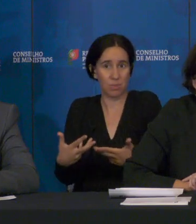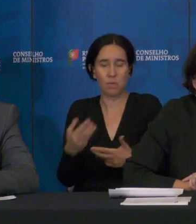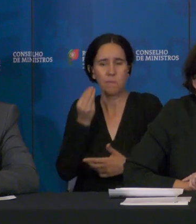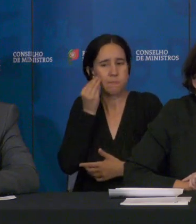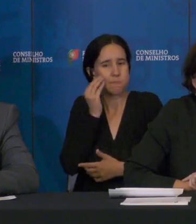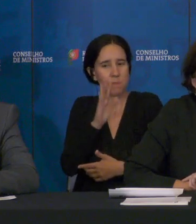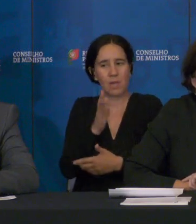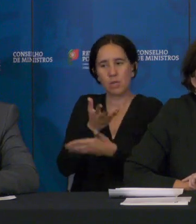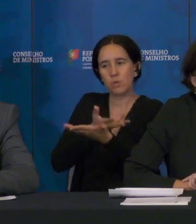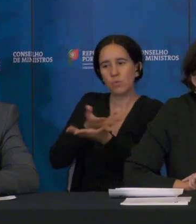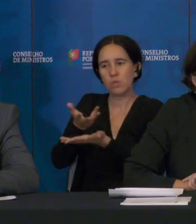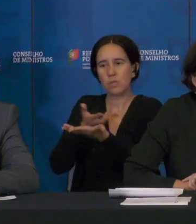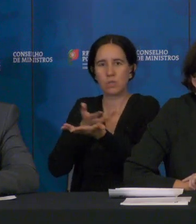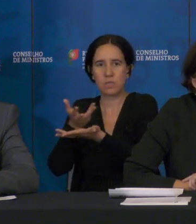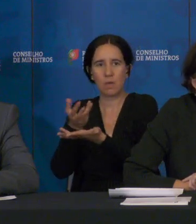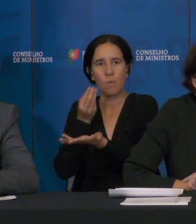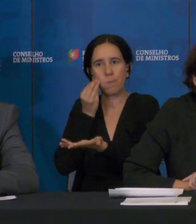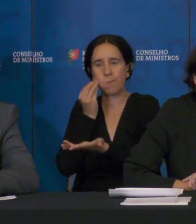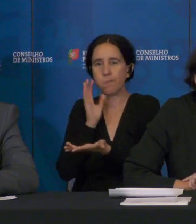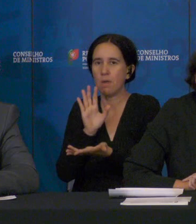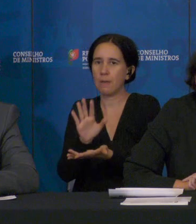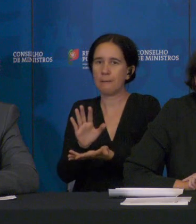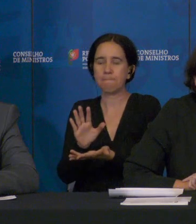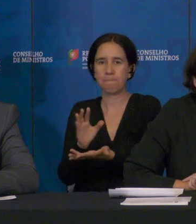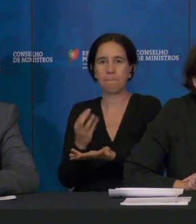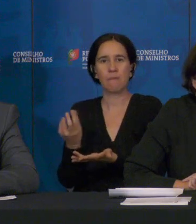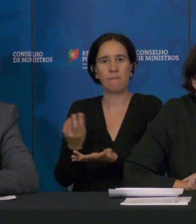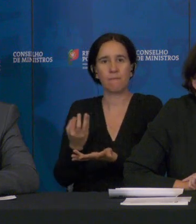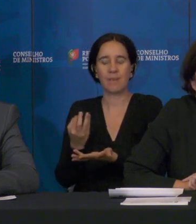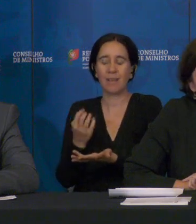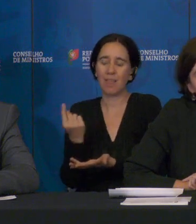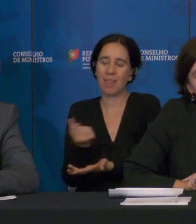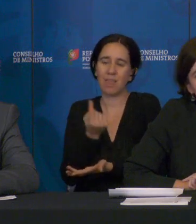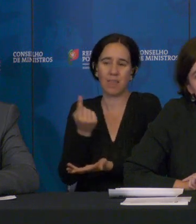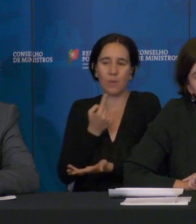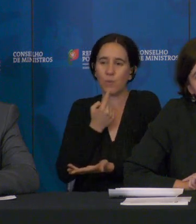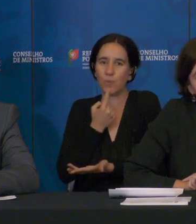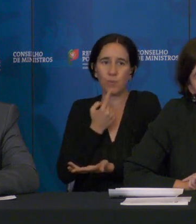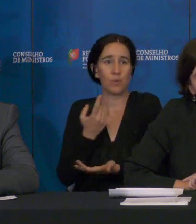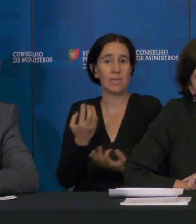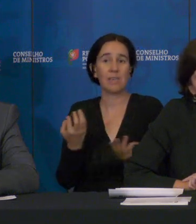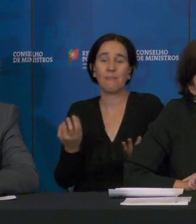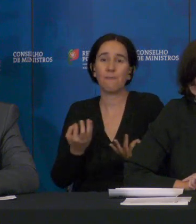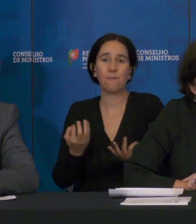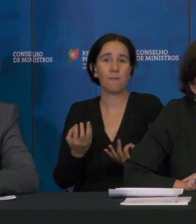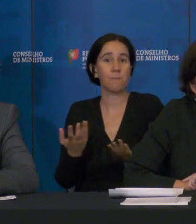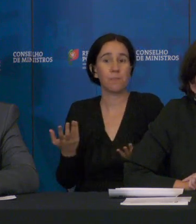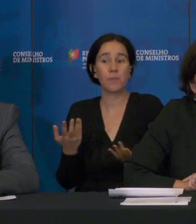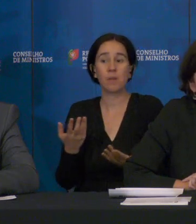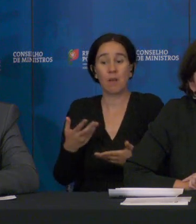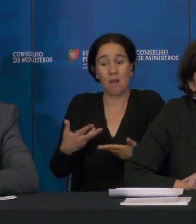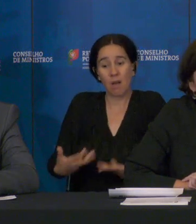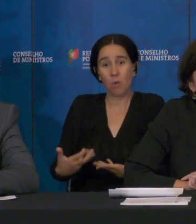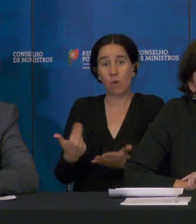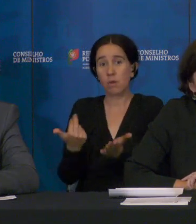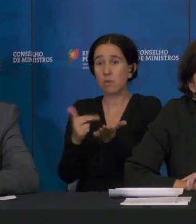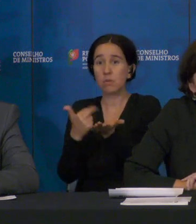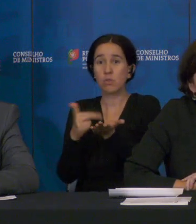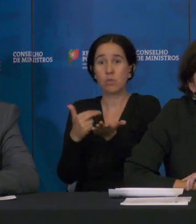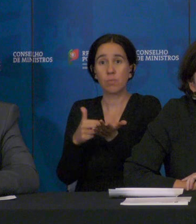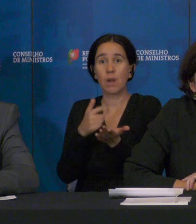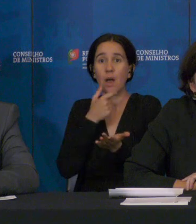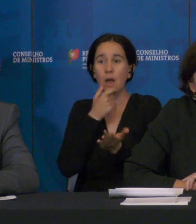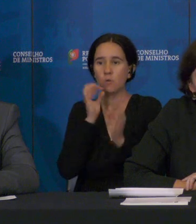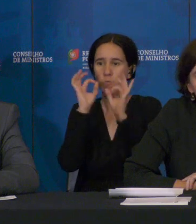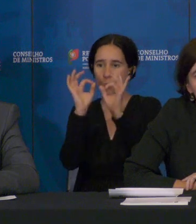tipo de negociações elas serem relativamente lentas e aquilo que estamos agora é à espera que elas